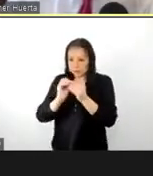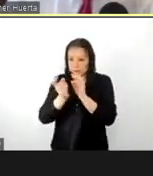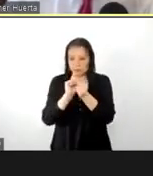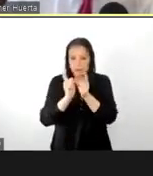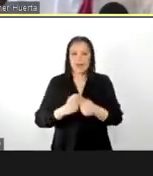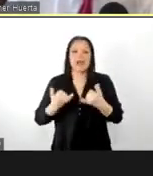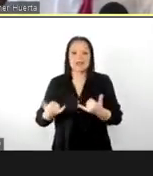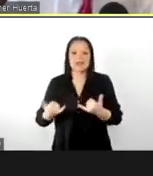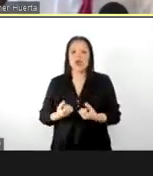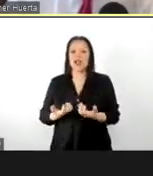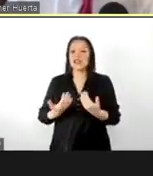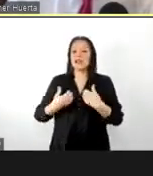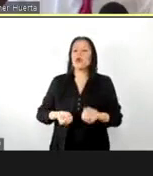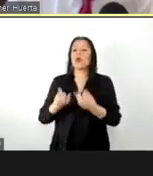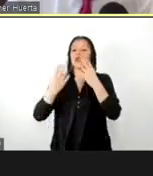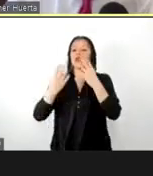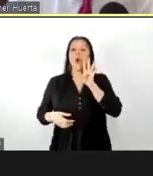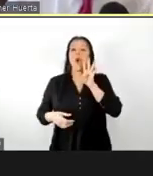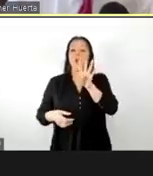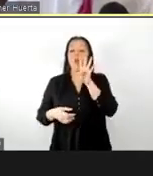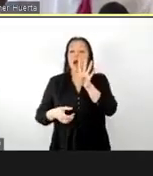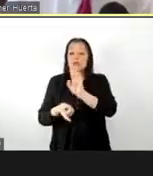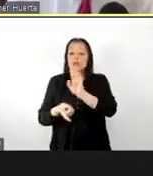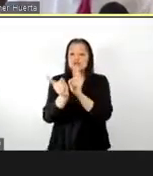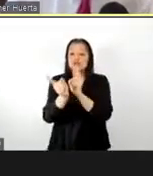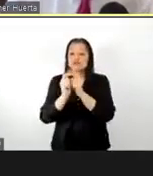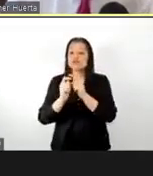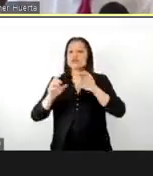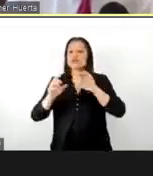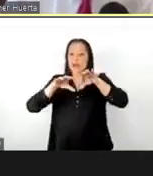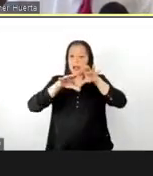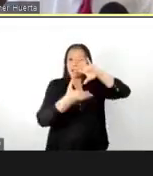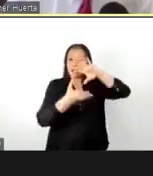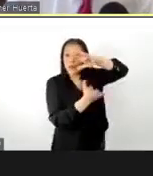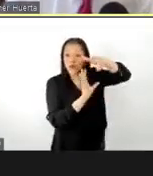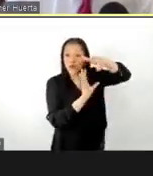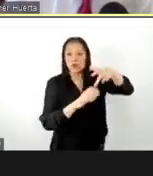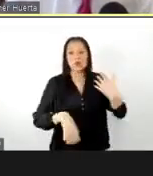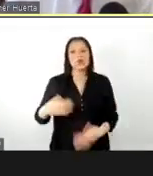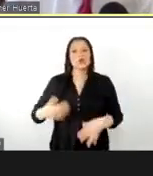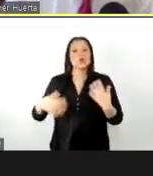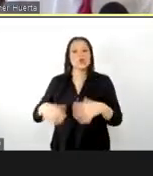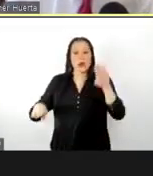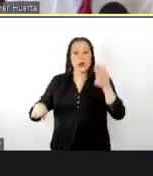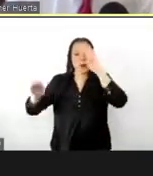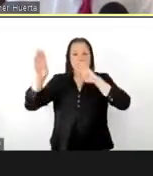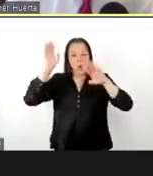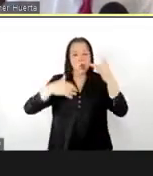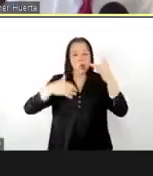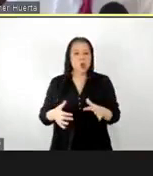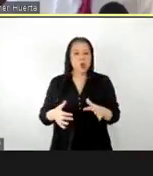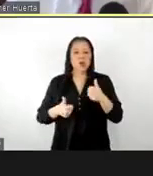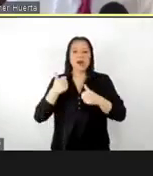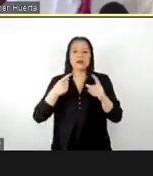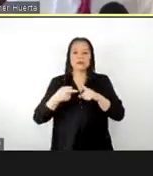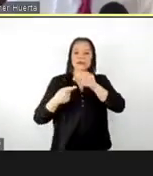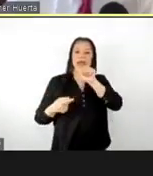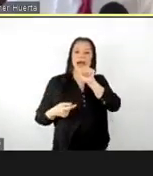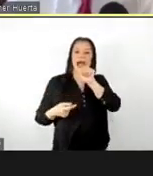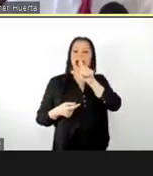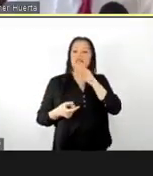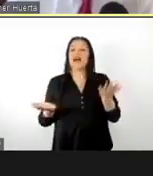tenemos 4 variantes en el mundo que son de preocupación. La variante alfa, que se encontró